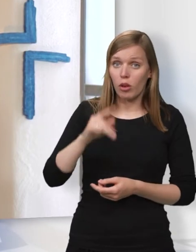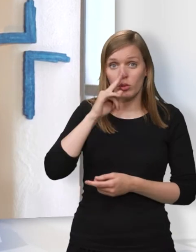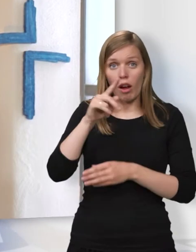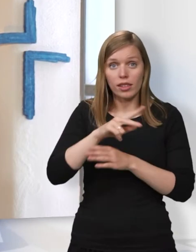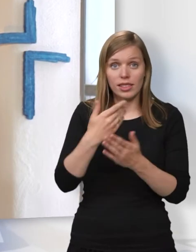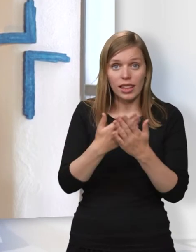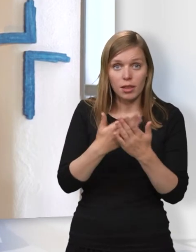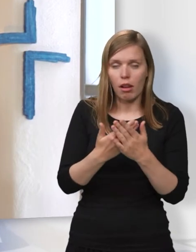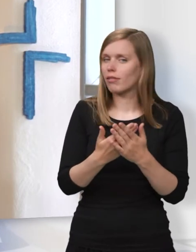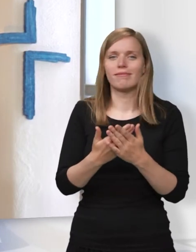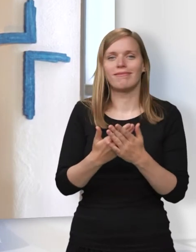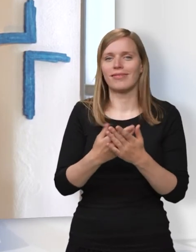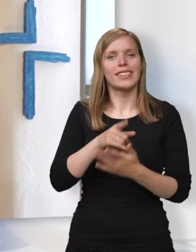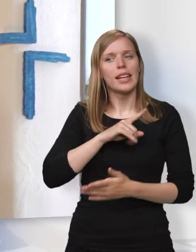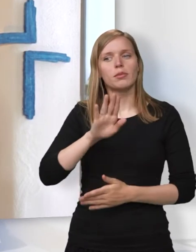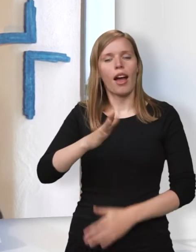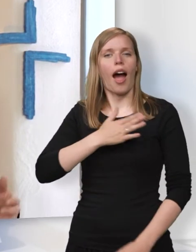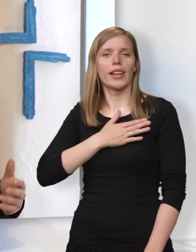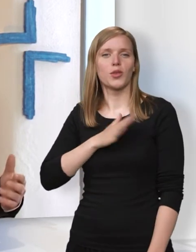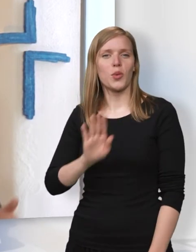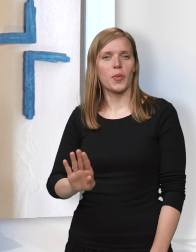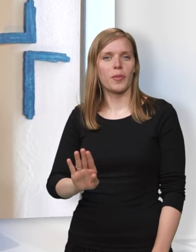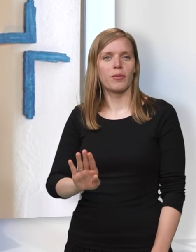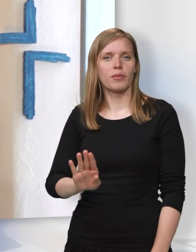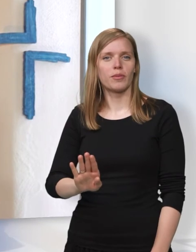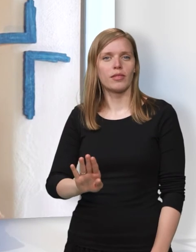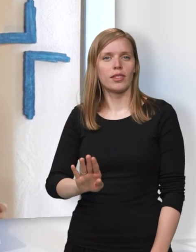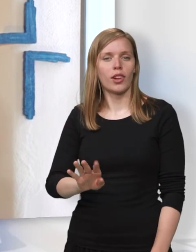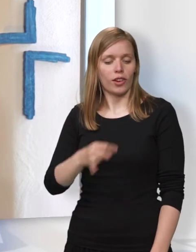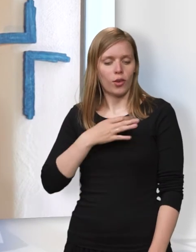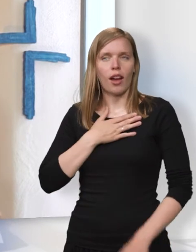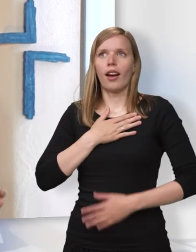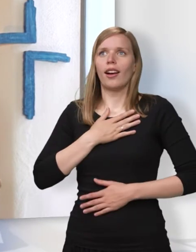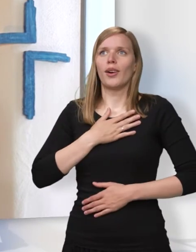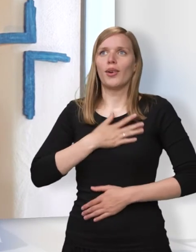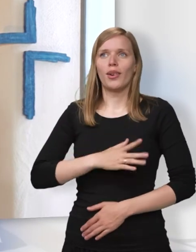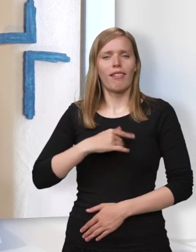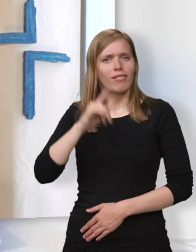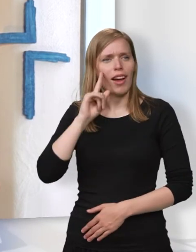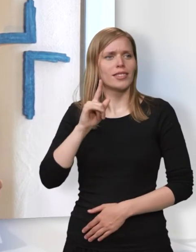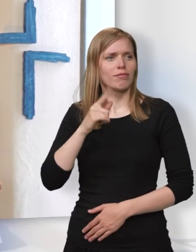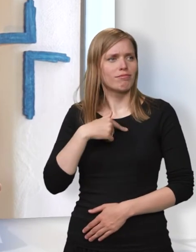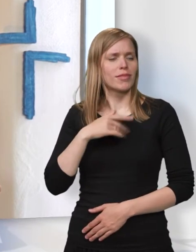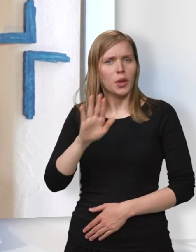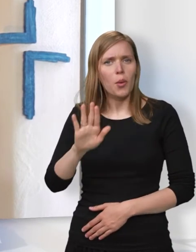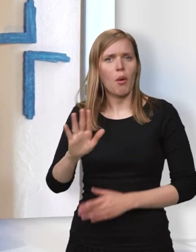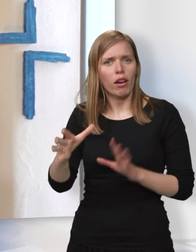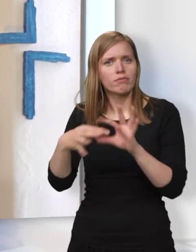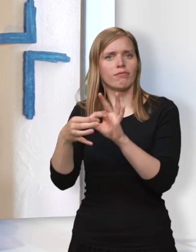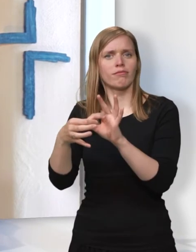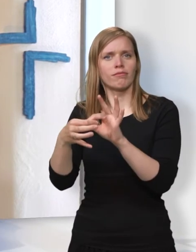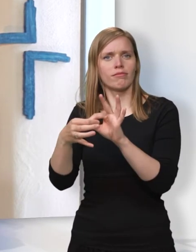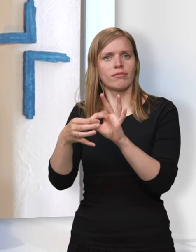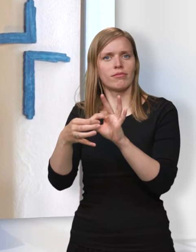bin ihr Eigentum. Und es tut einfach gut zu wissen, zu wem man gehört und wo